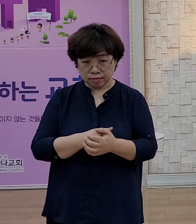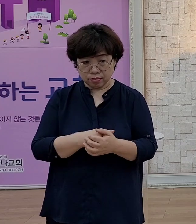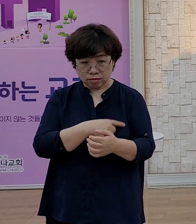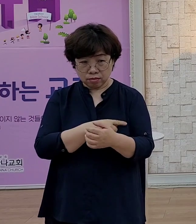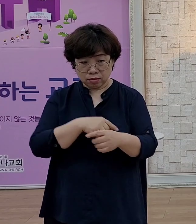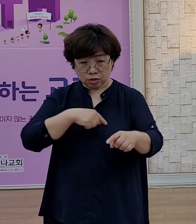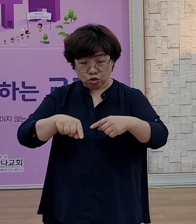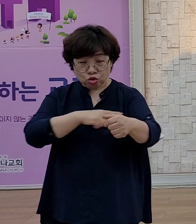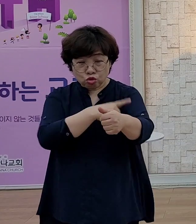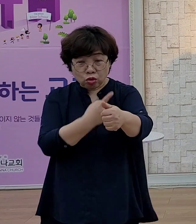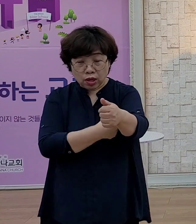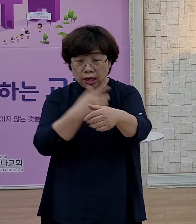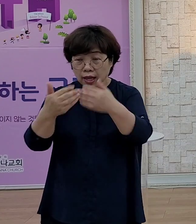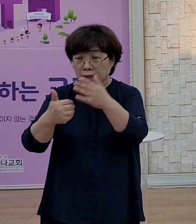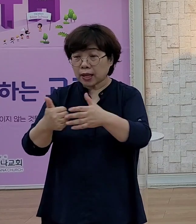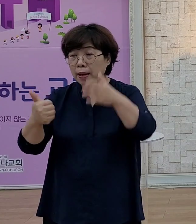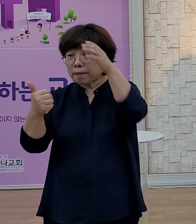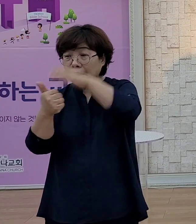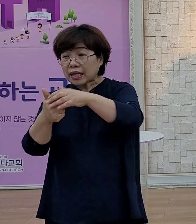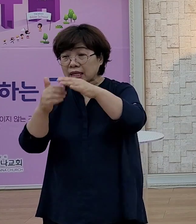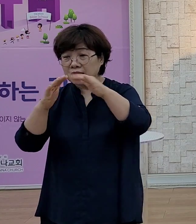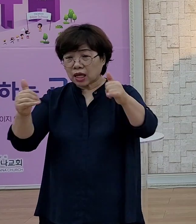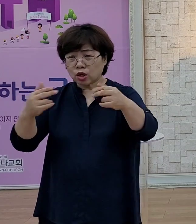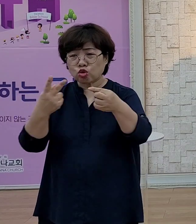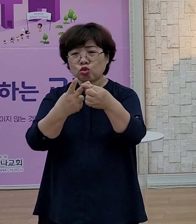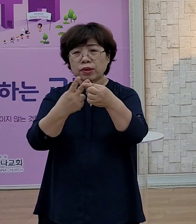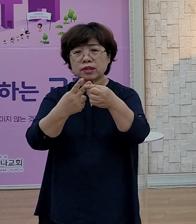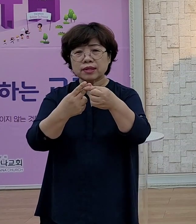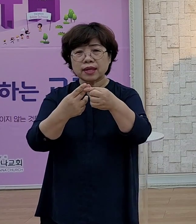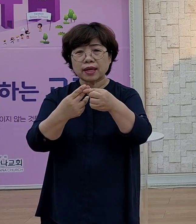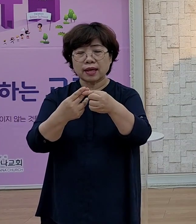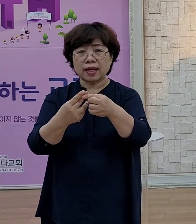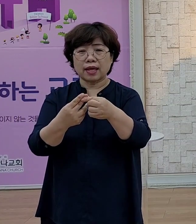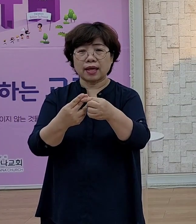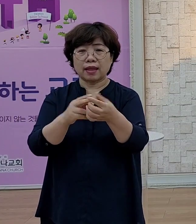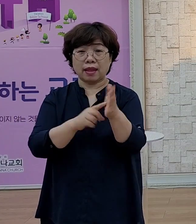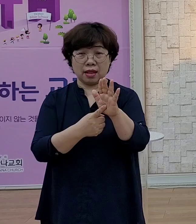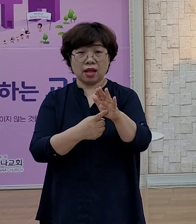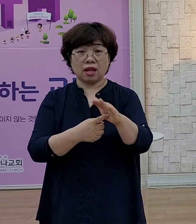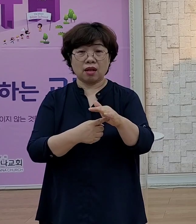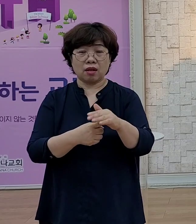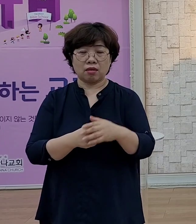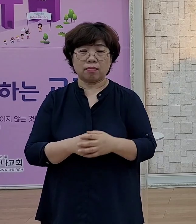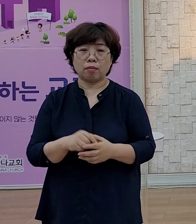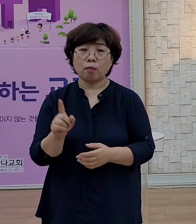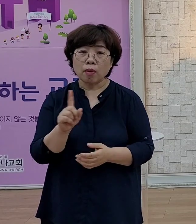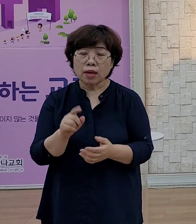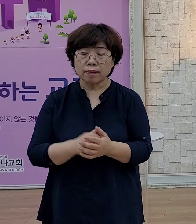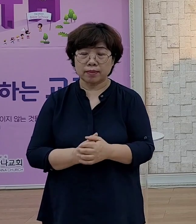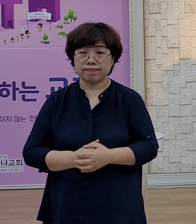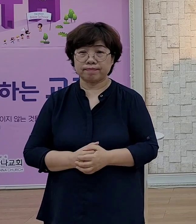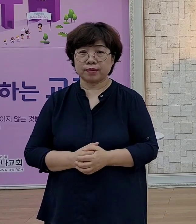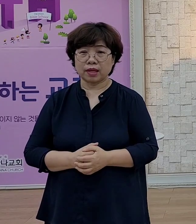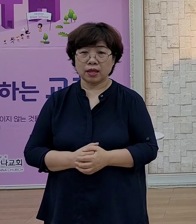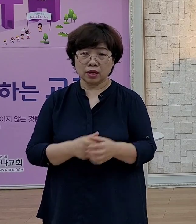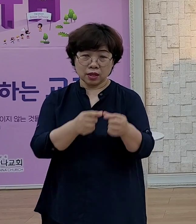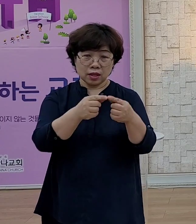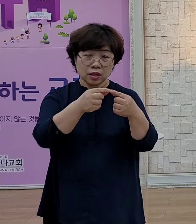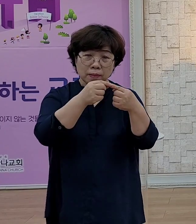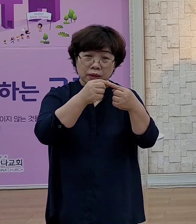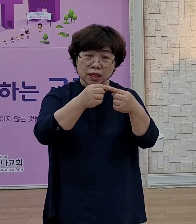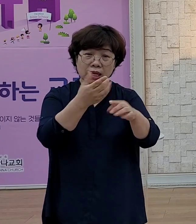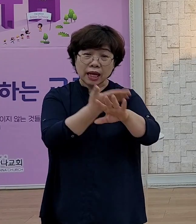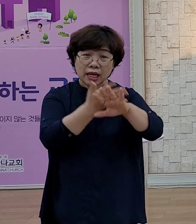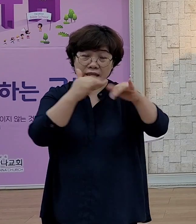사람이 아니라 오늘은 나 자신의 삶에서 다른 사람에 대하여 막 이게 평가하고 비판하는